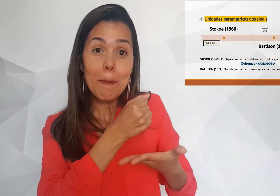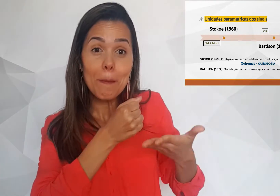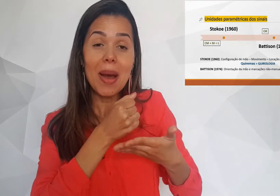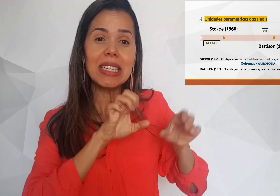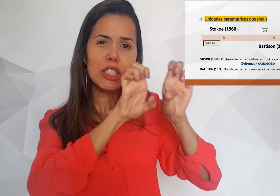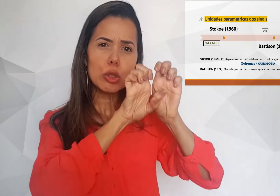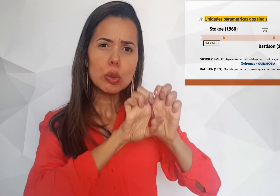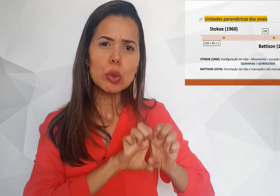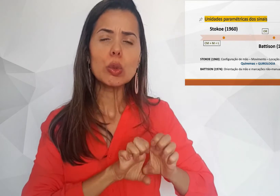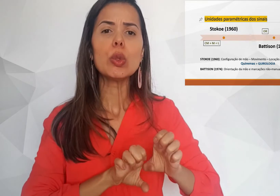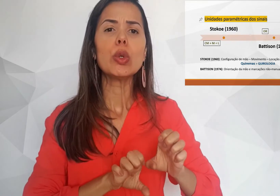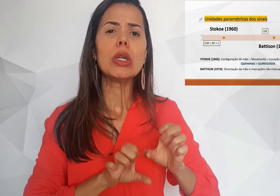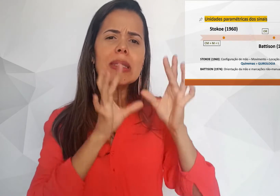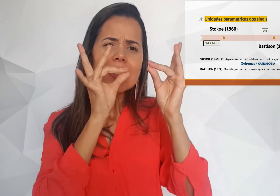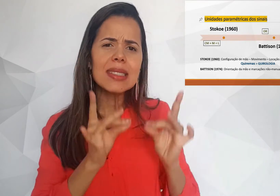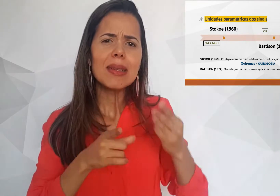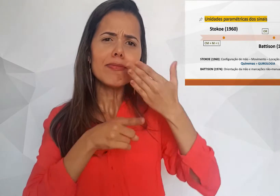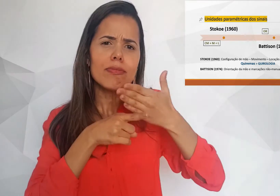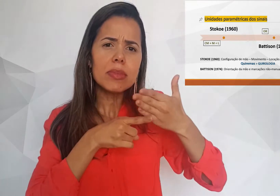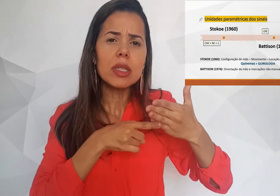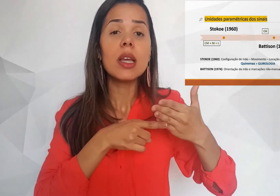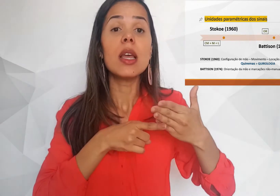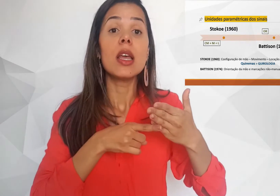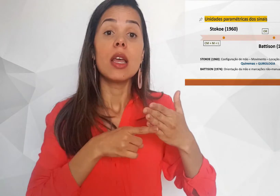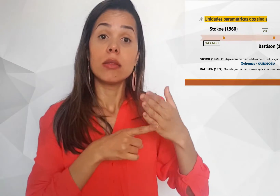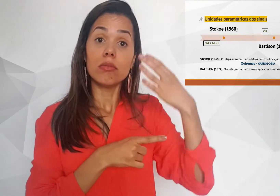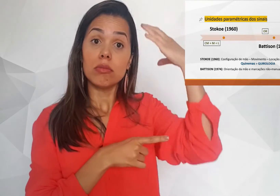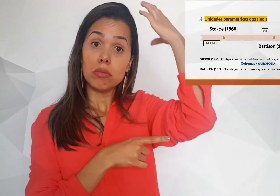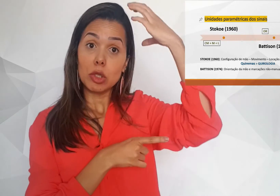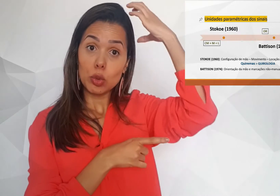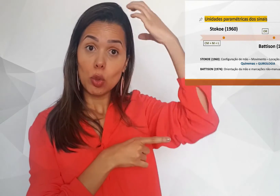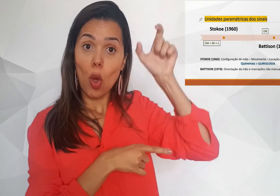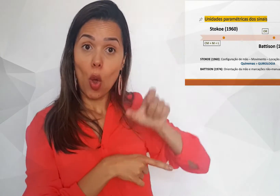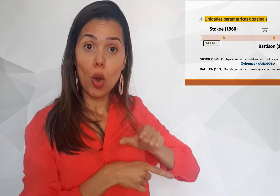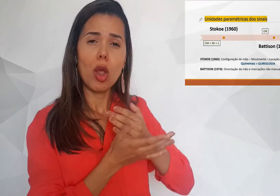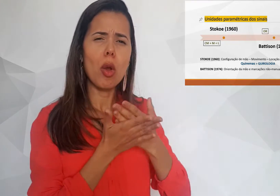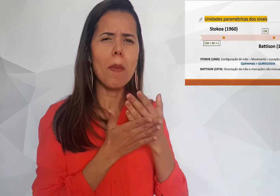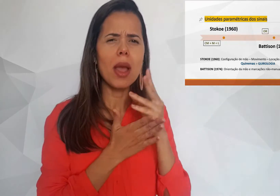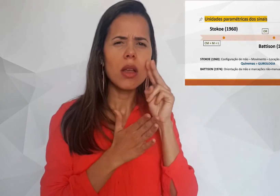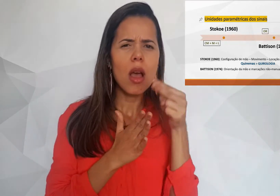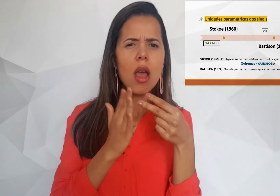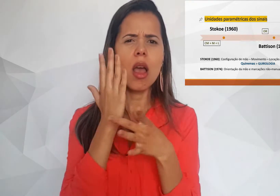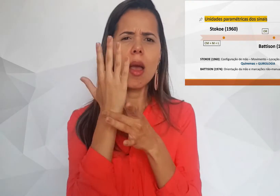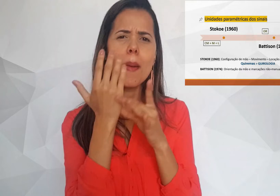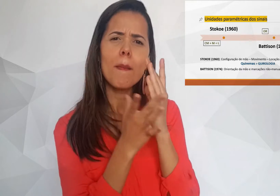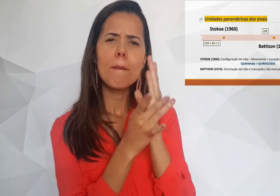estruturalista e de descrição dessas unidades, Stokely começa a observar, então, o movimento das mãos